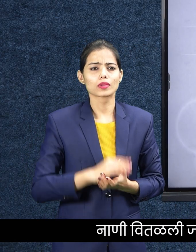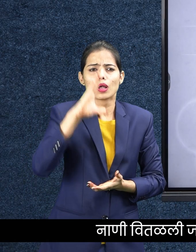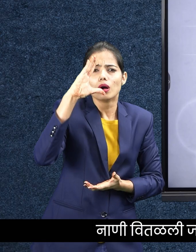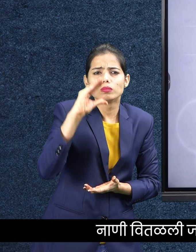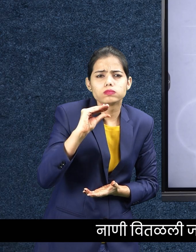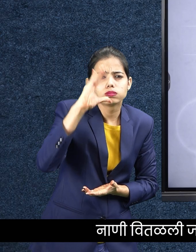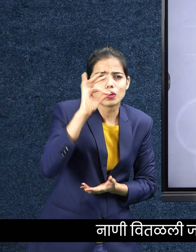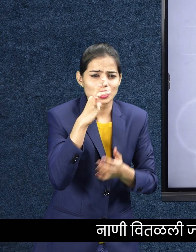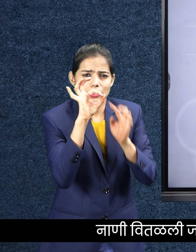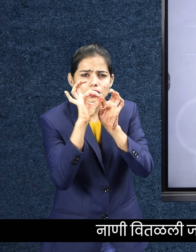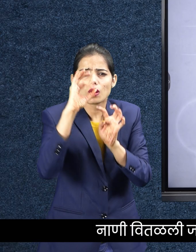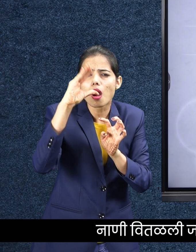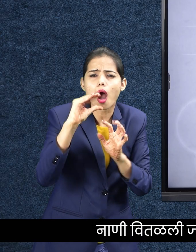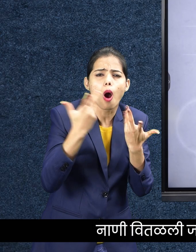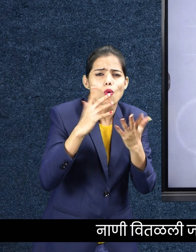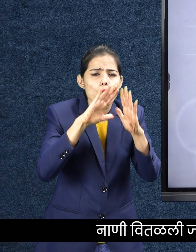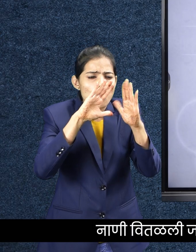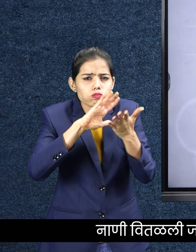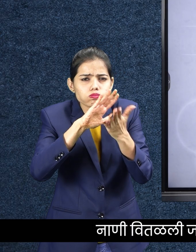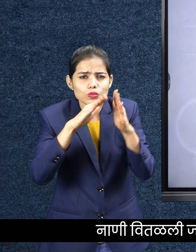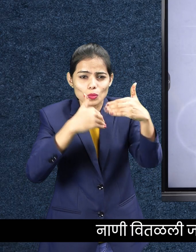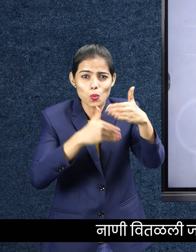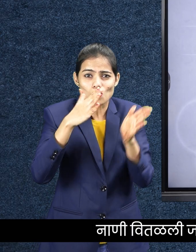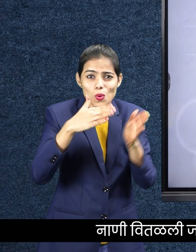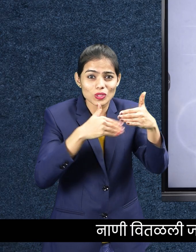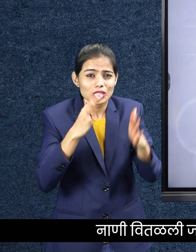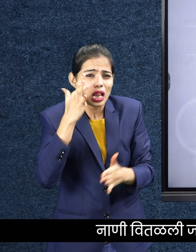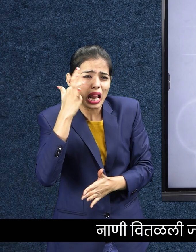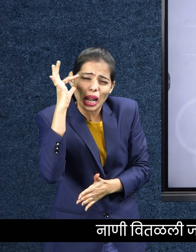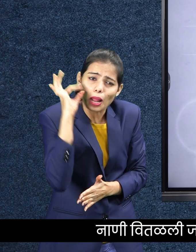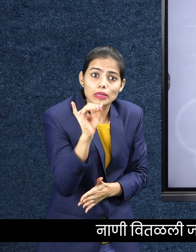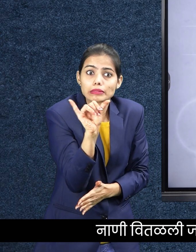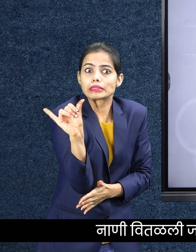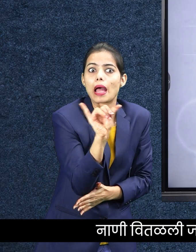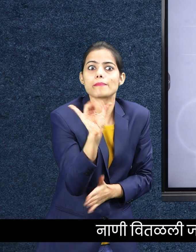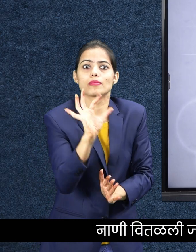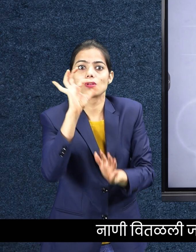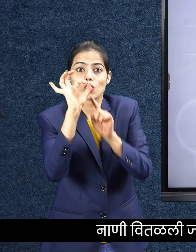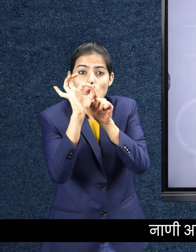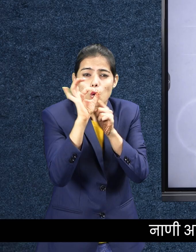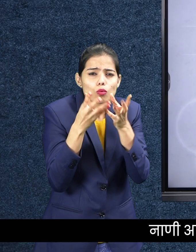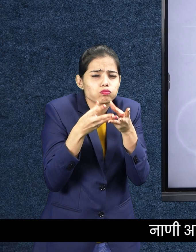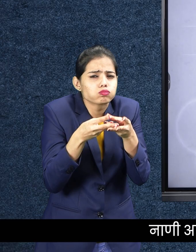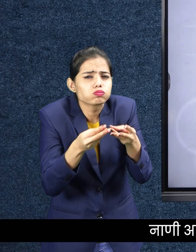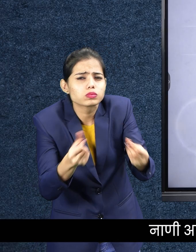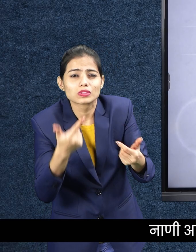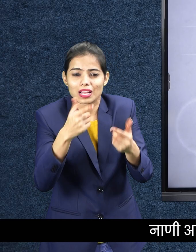नाणी वितळली जातात आणि घनदाट मध्ये टाकली जातात तेव्हा नाणी आणि घनदाट यांचे